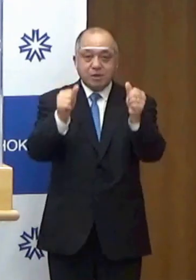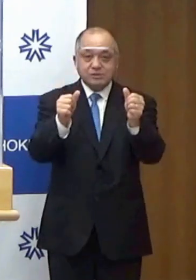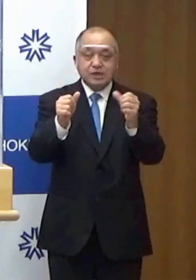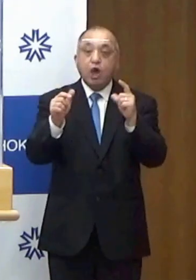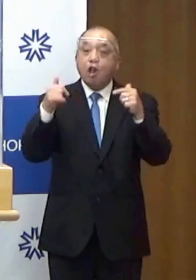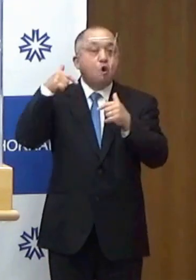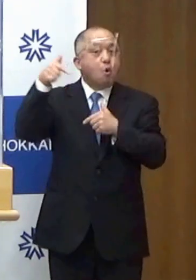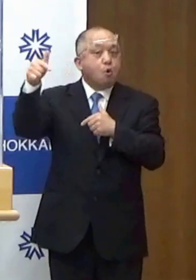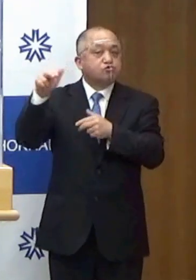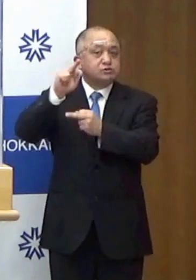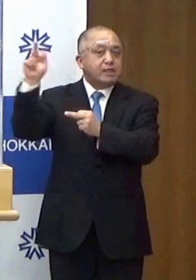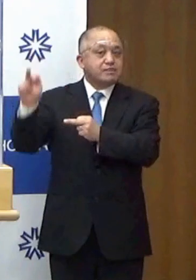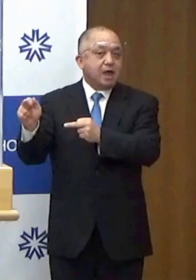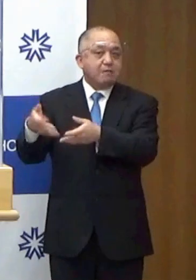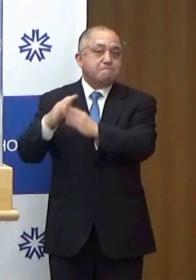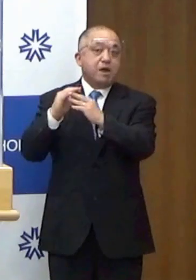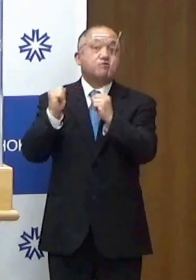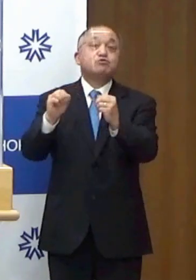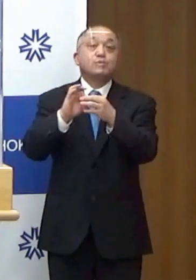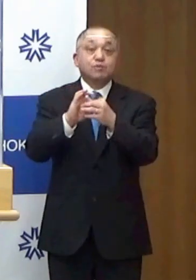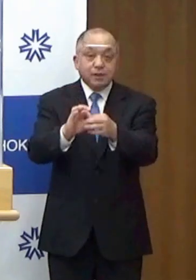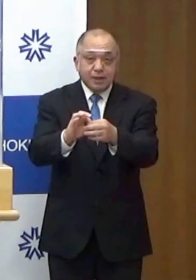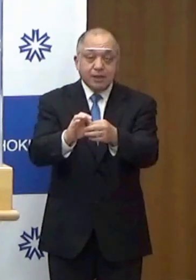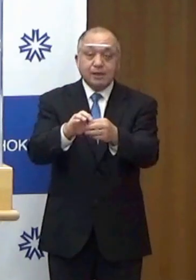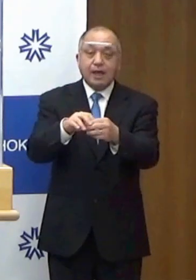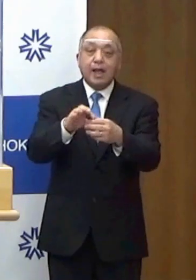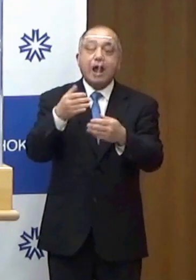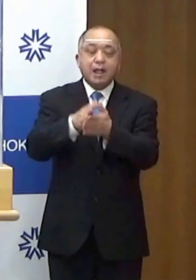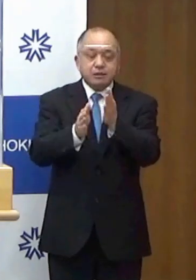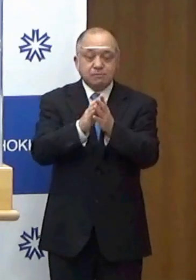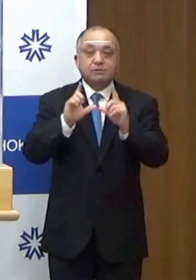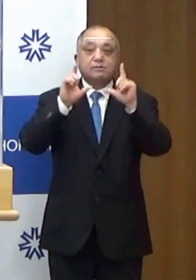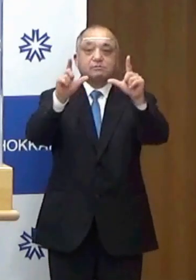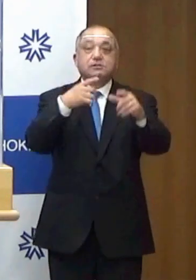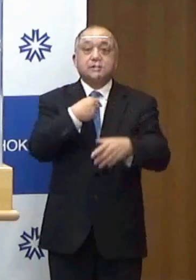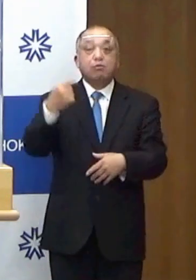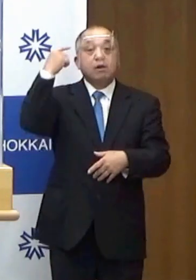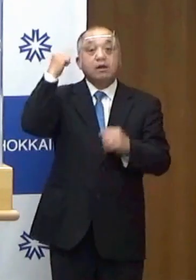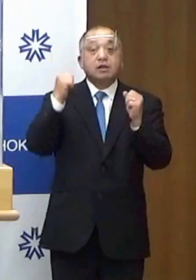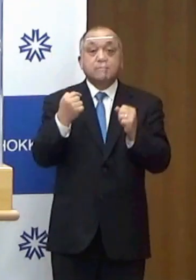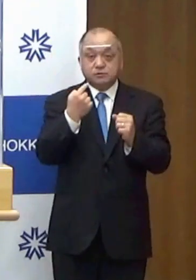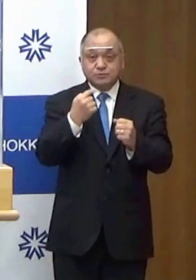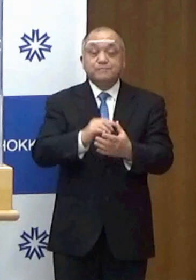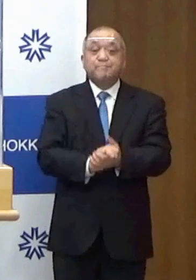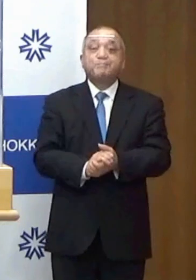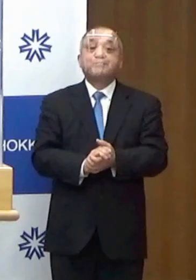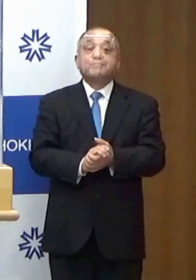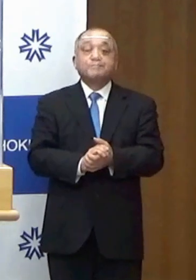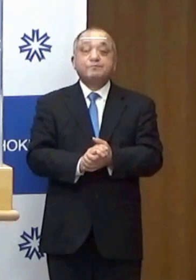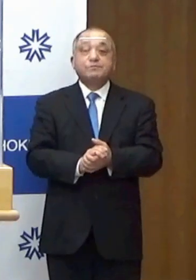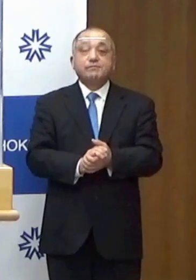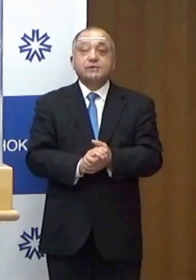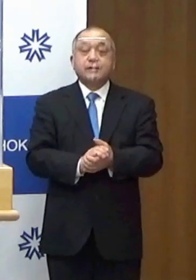センター、こちらの立ち上げに合わせて改めてお知らせをさせていただきたいと考えております。